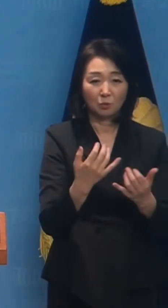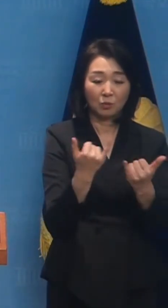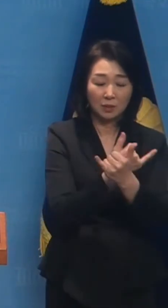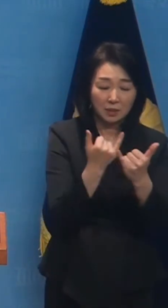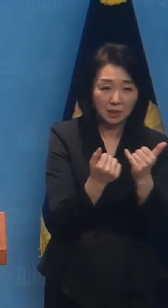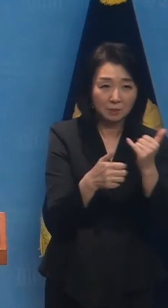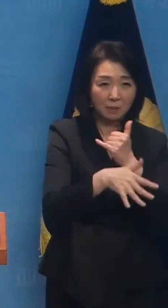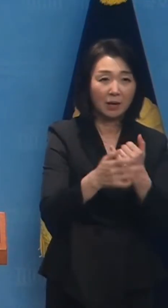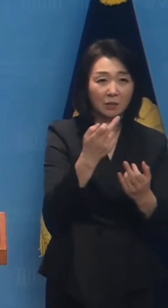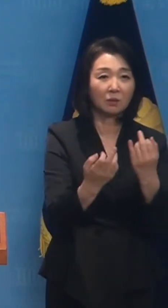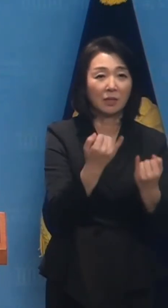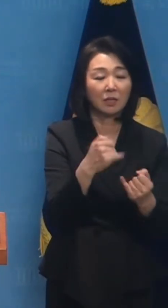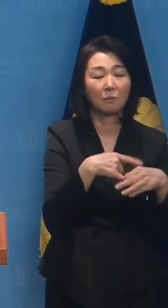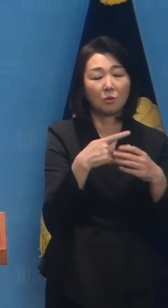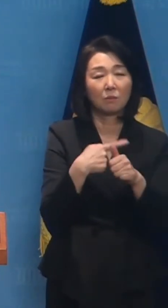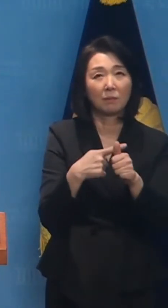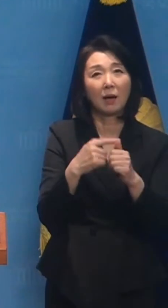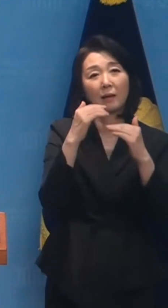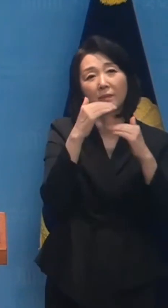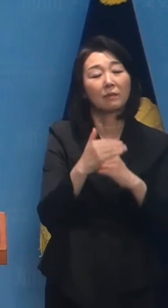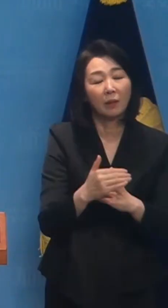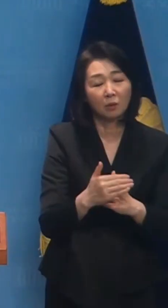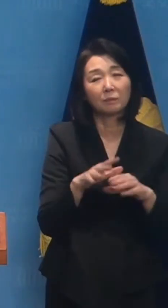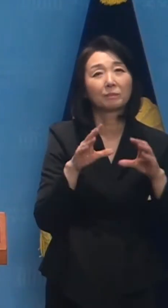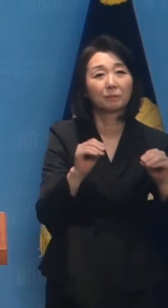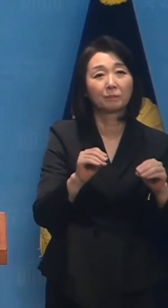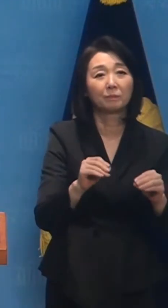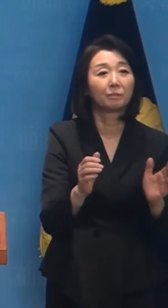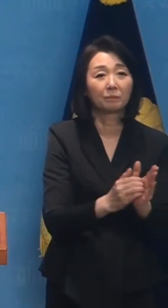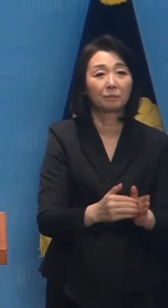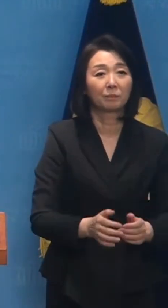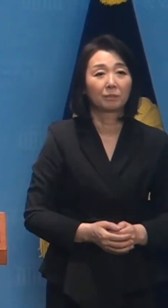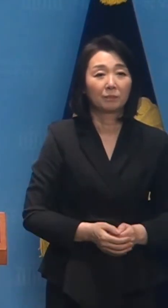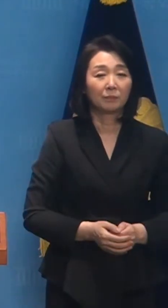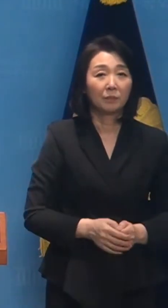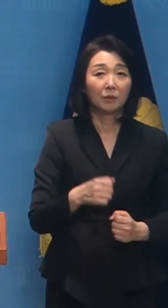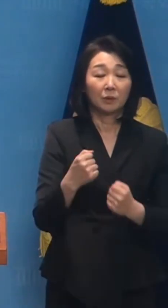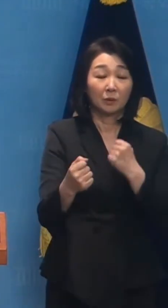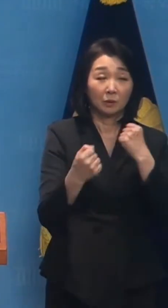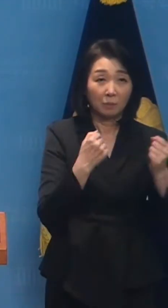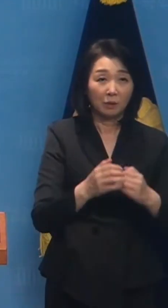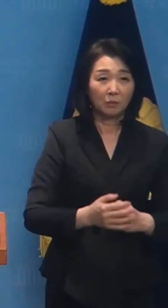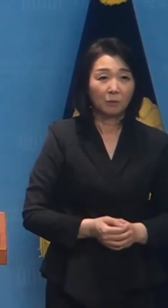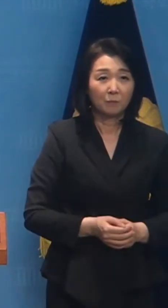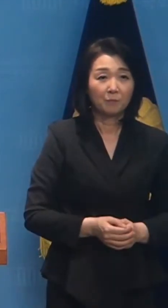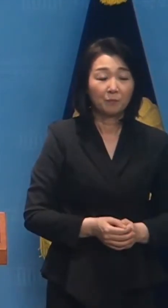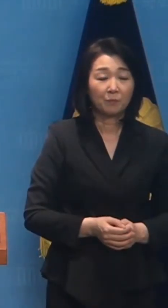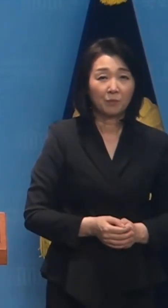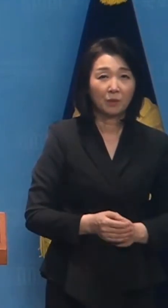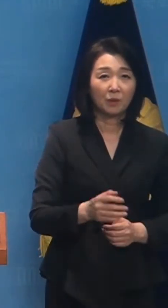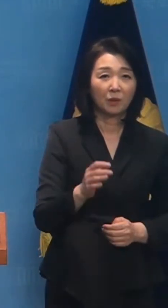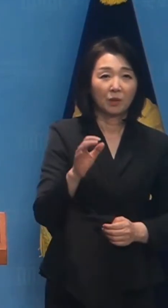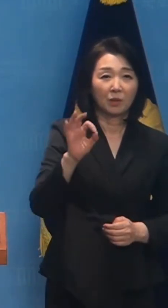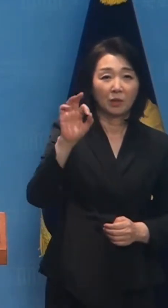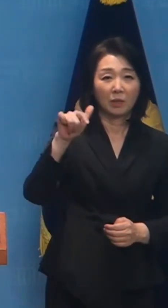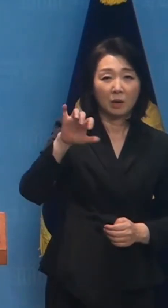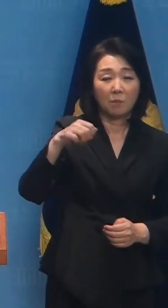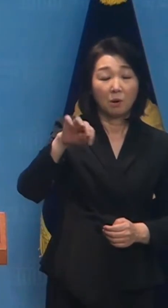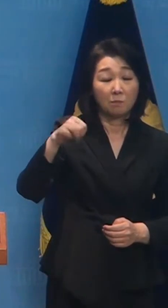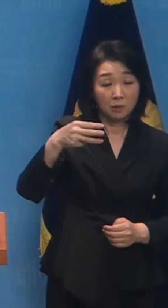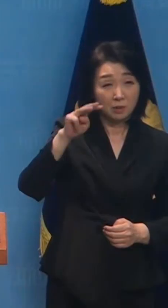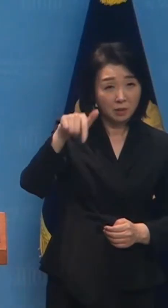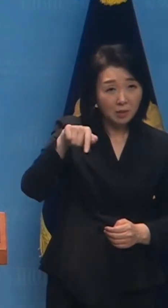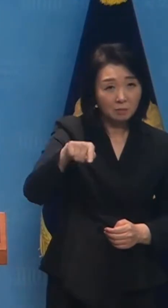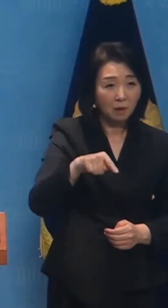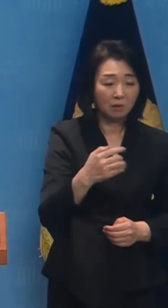준비속 형제 자매 등을 비방하는 보도는 금지되어 있습니다. 그럼에도 뉴데일리와 더 퍼블릭이 5월 13일 기사에서